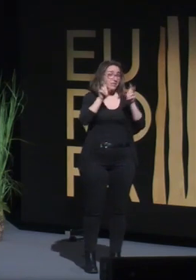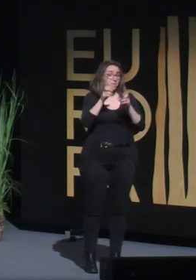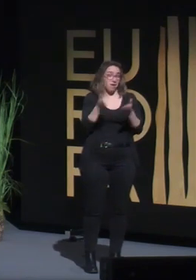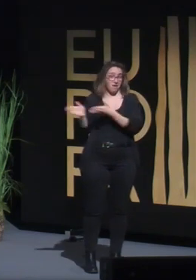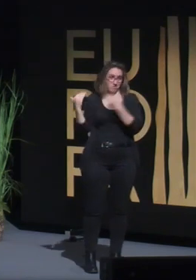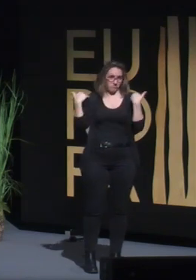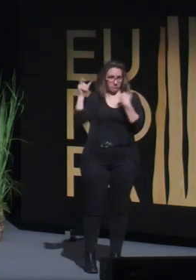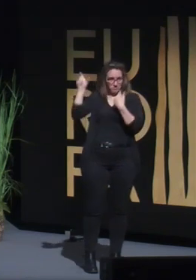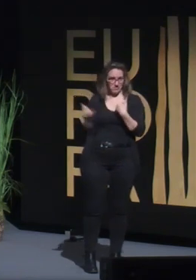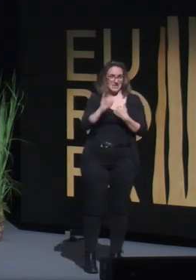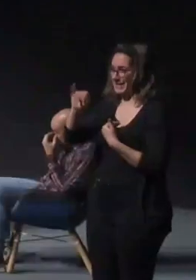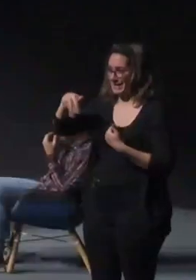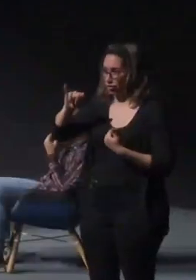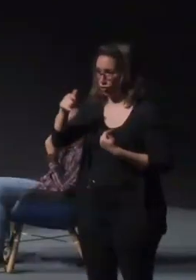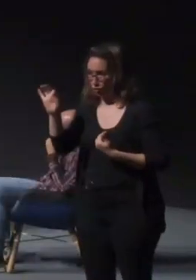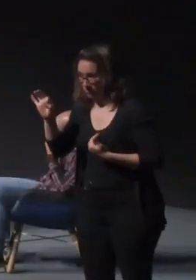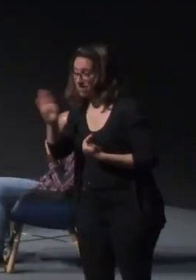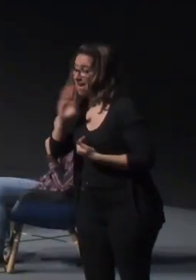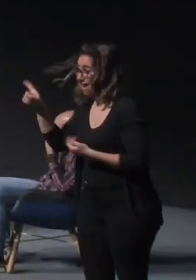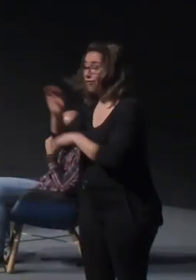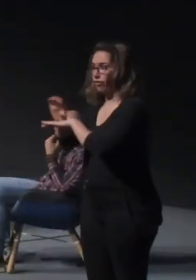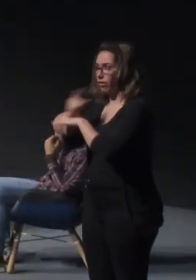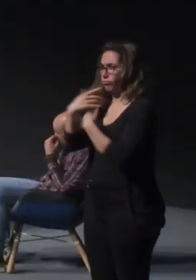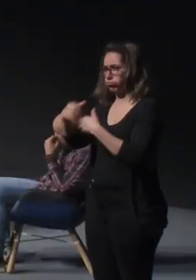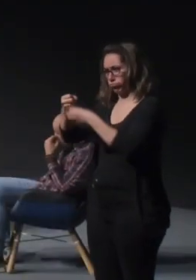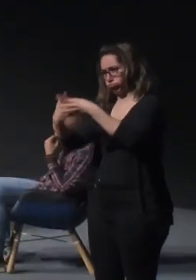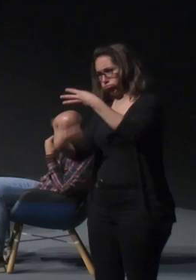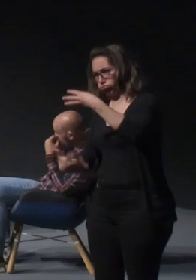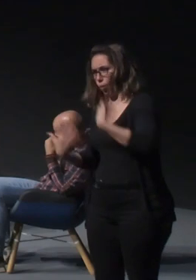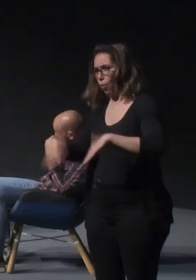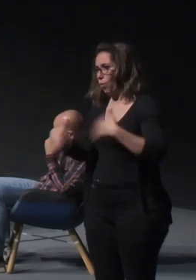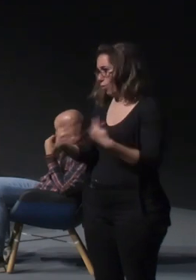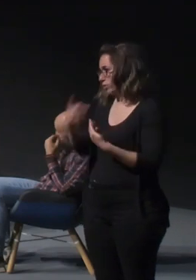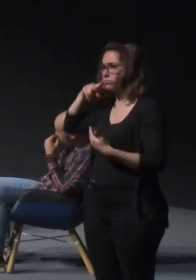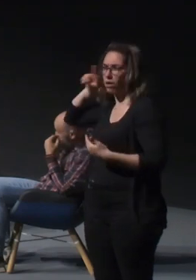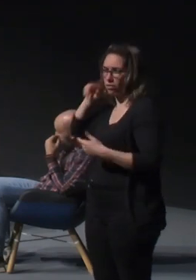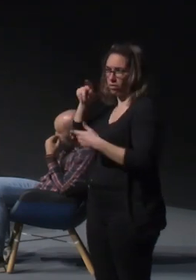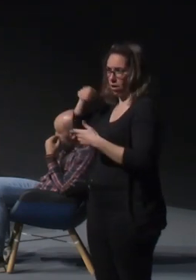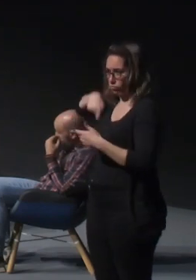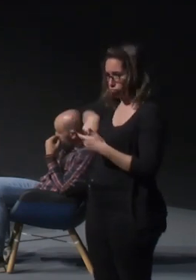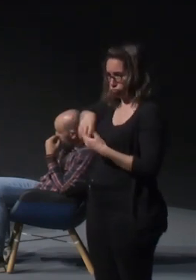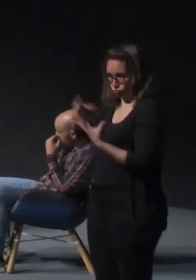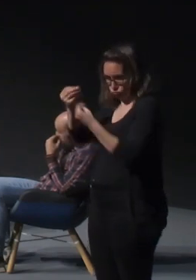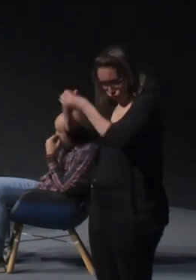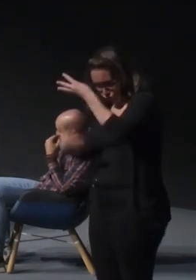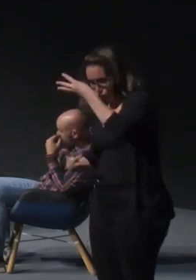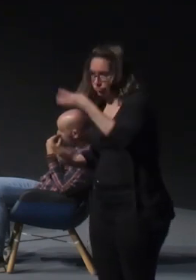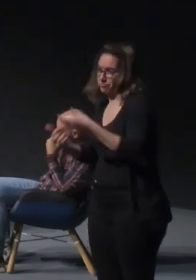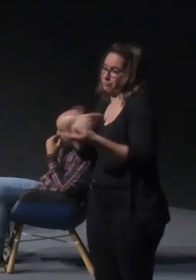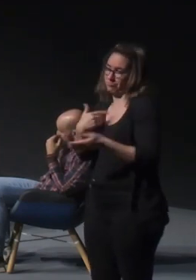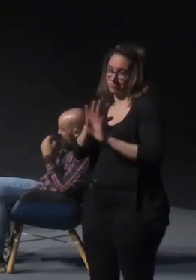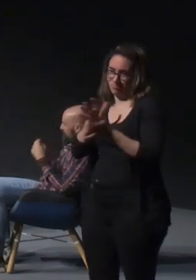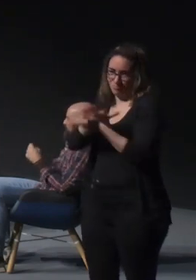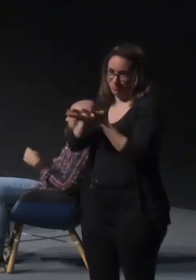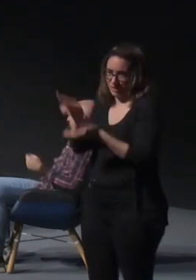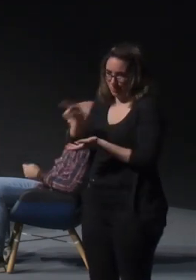ese nutrido currículum, pero me lo voy a saltar porque ya lo ha dicho la concejala. Pero voy a agregar una cosa, que él evidentemente también